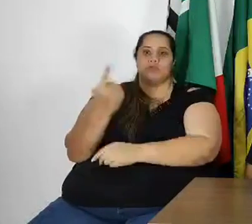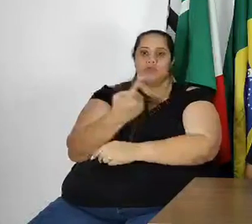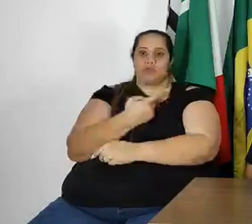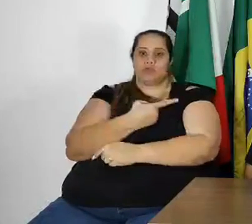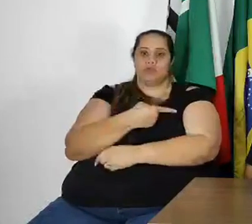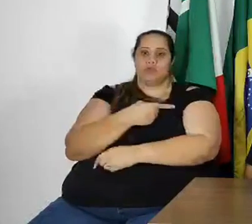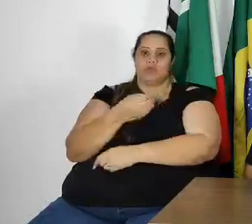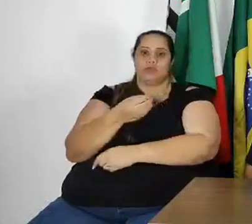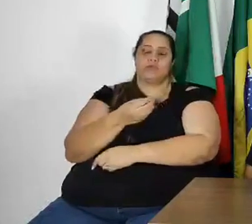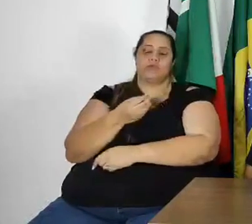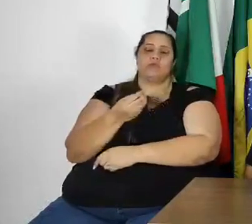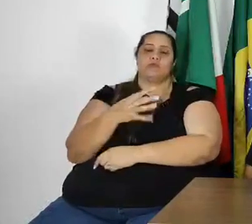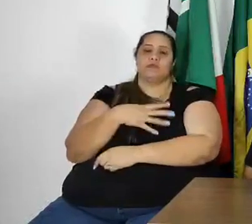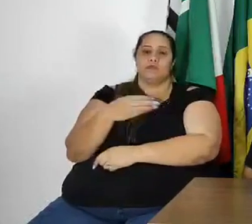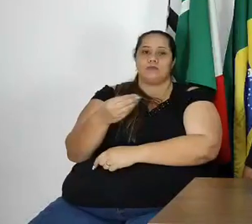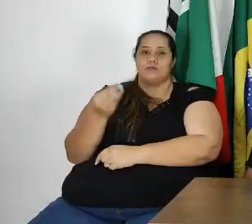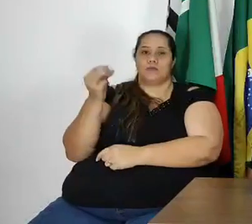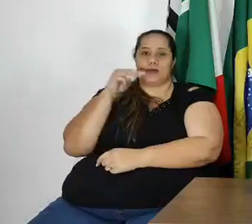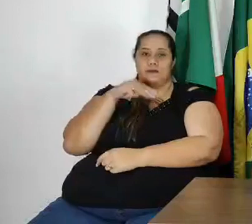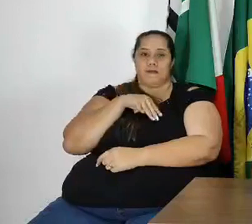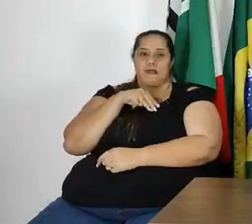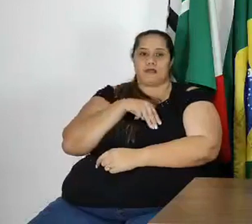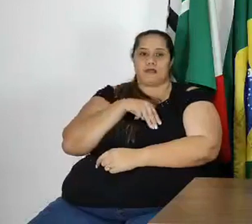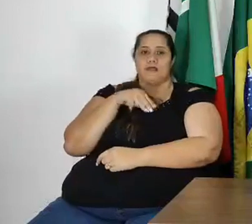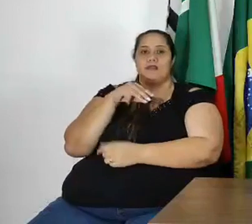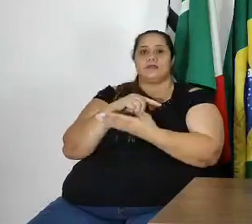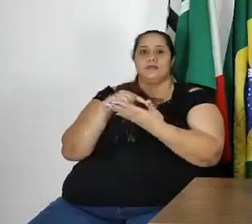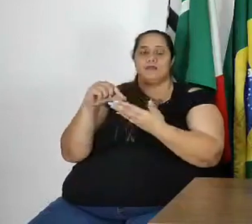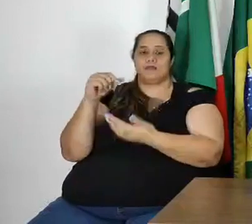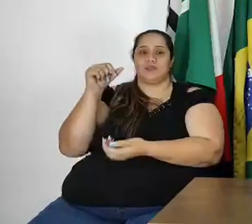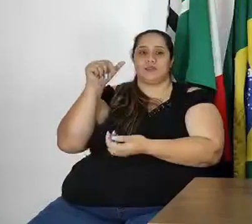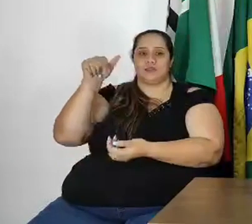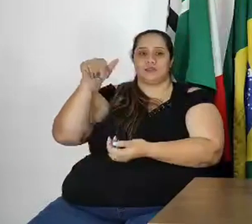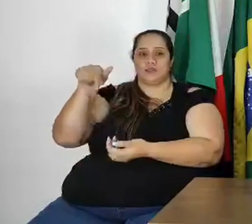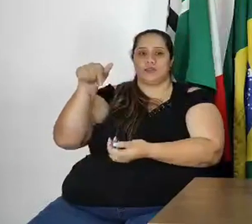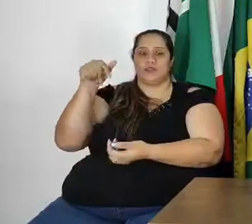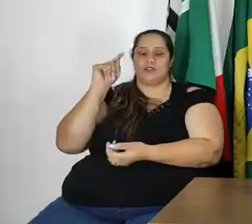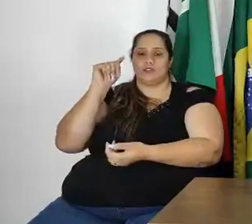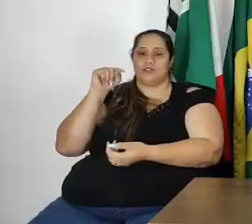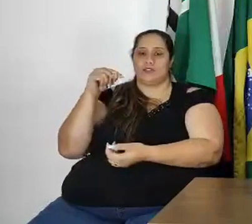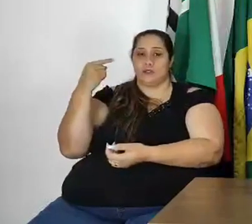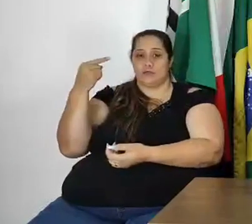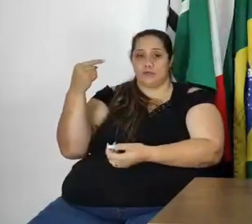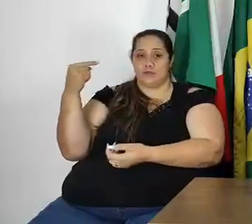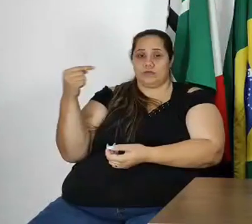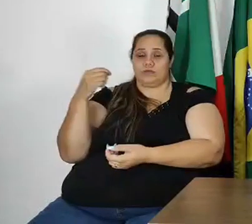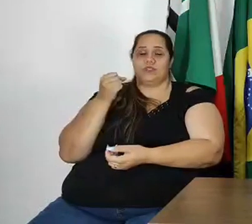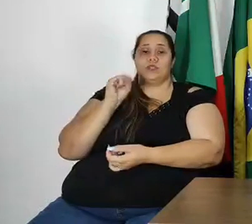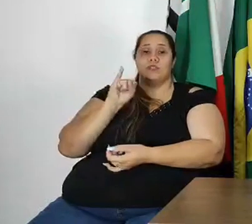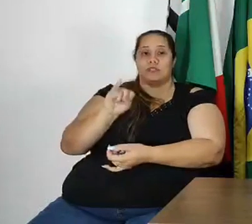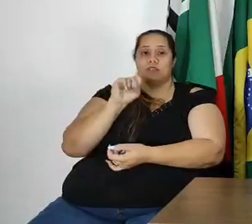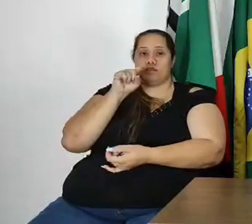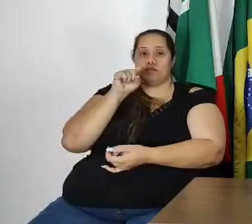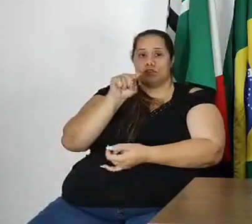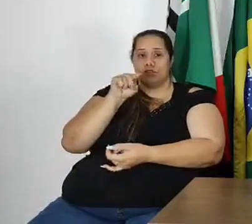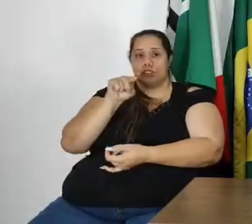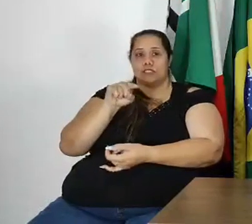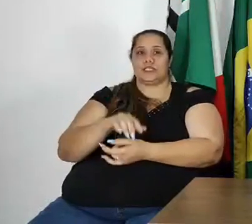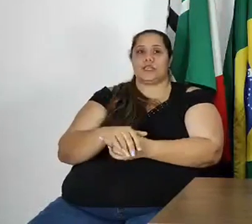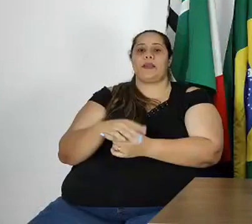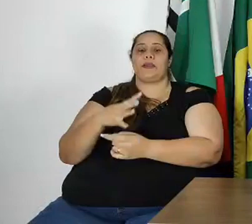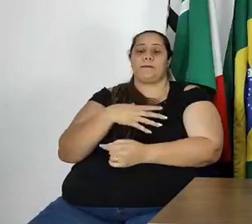Mateus, capítulo 7 e versículo 11, diz assim: se vós, pais, sendo